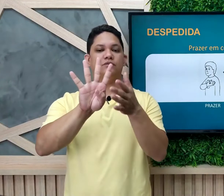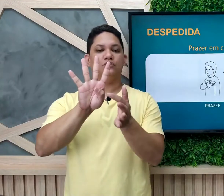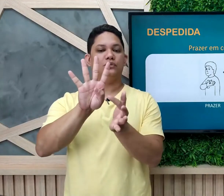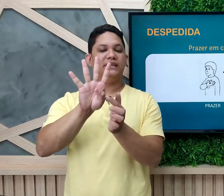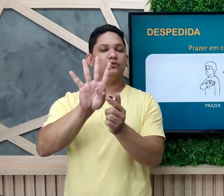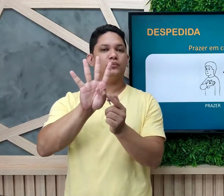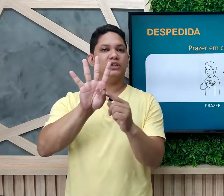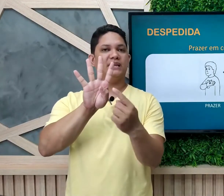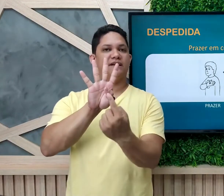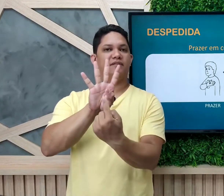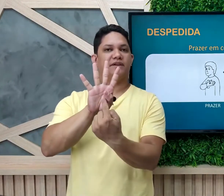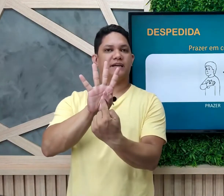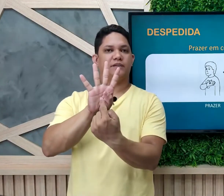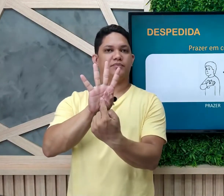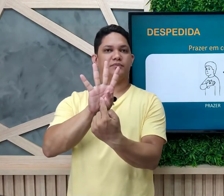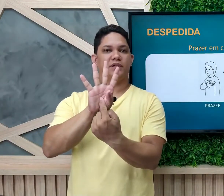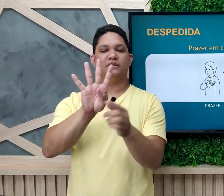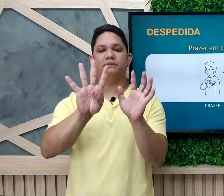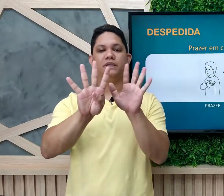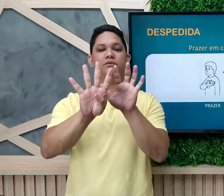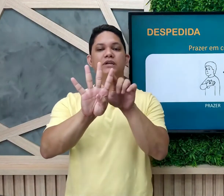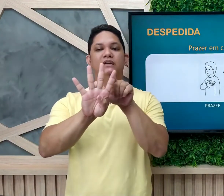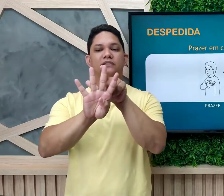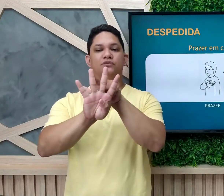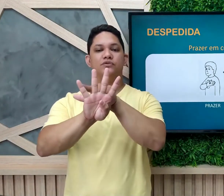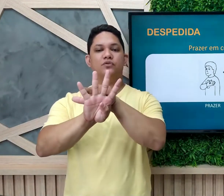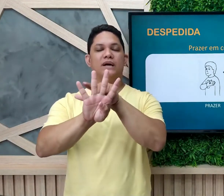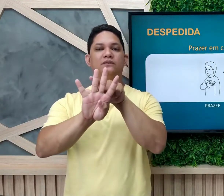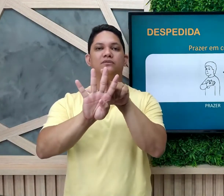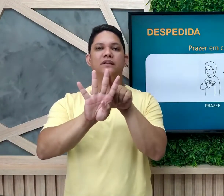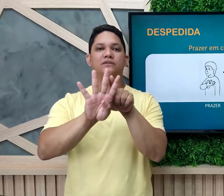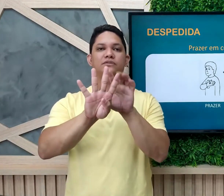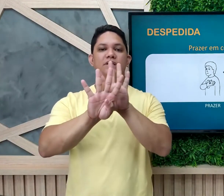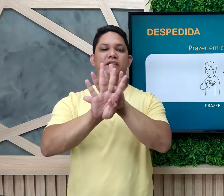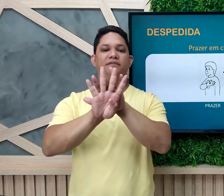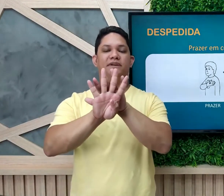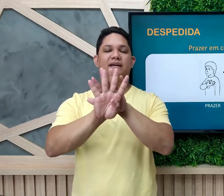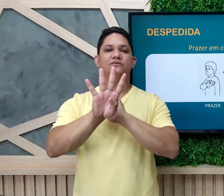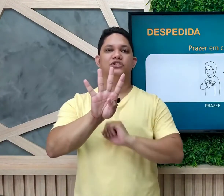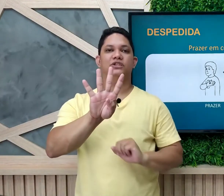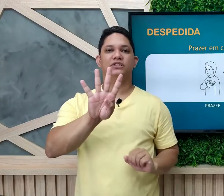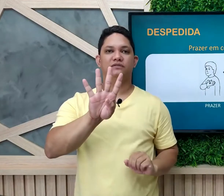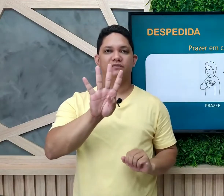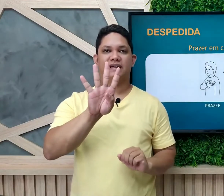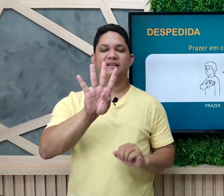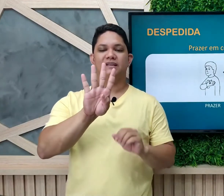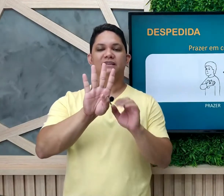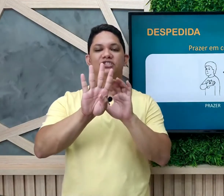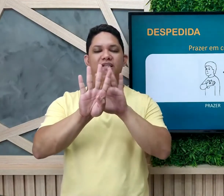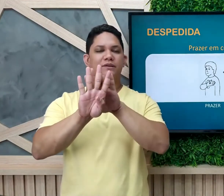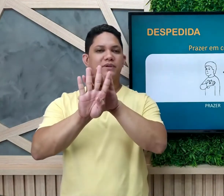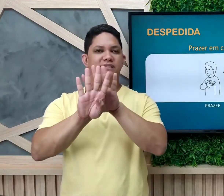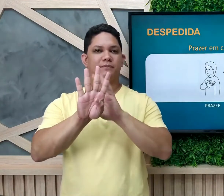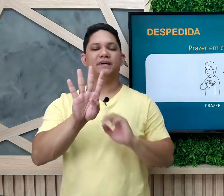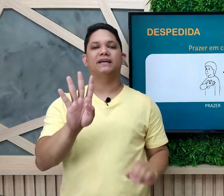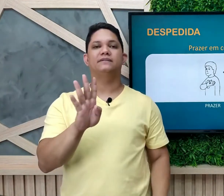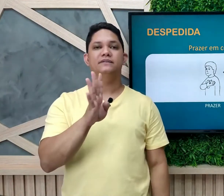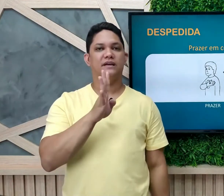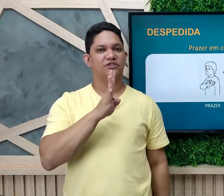o dedo polegar vai ficar aqui para o meio da mão e os 4 dedos que ficarem distendidos vão ficar ligeiramente separados. A gente